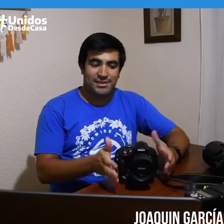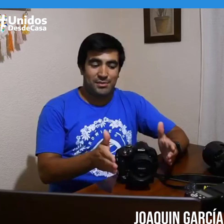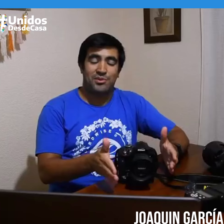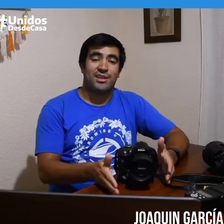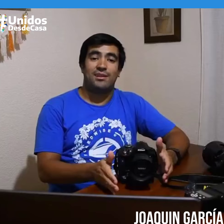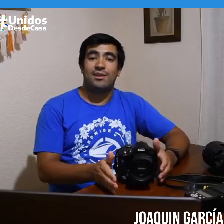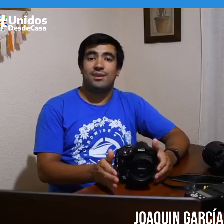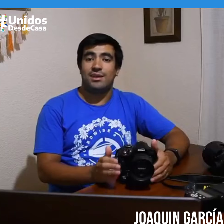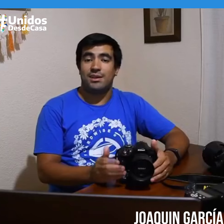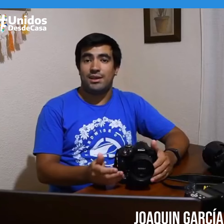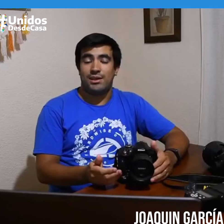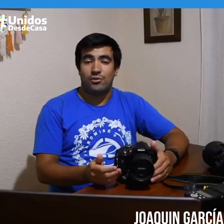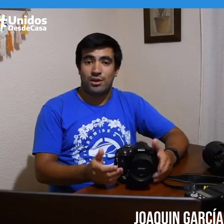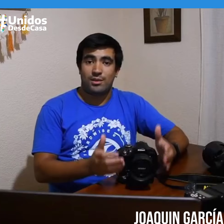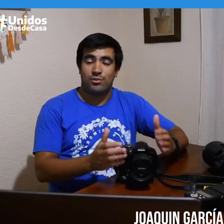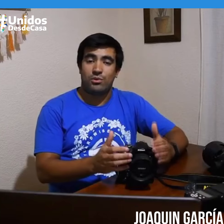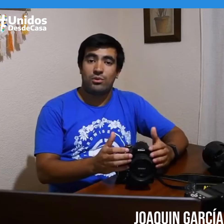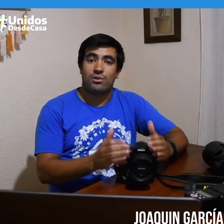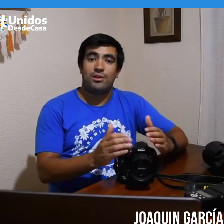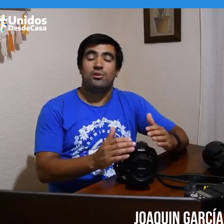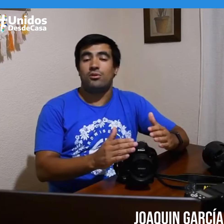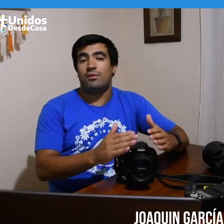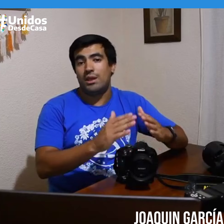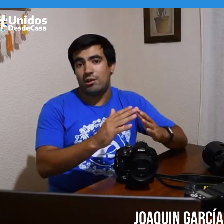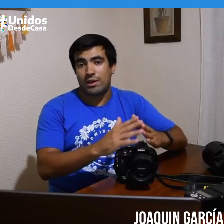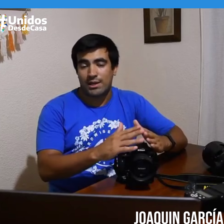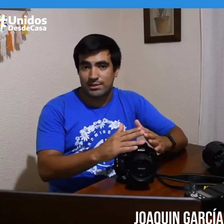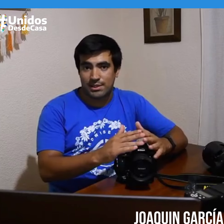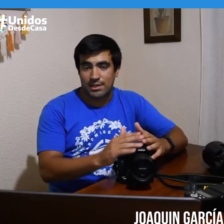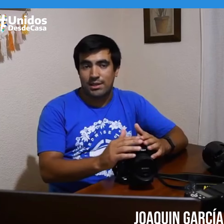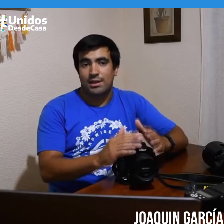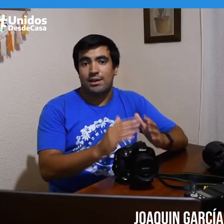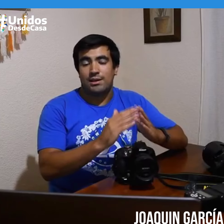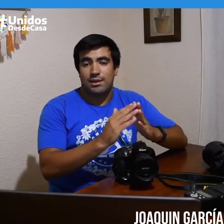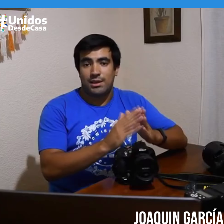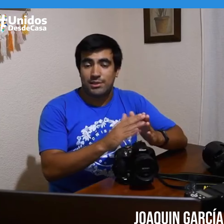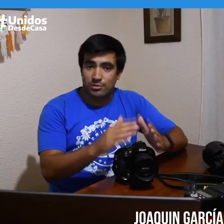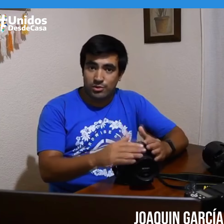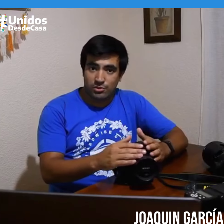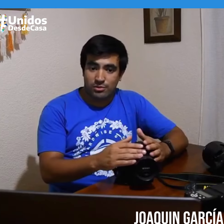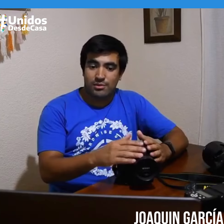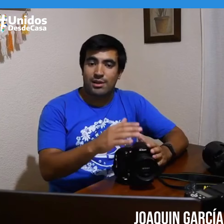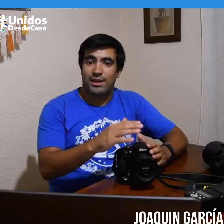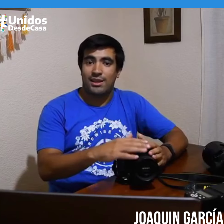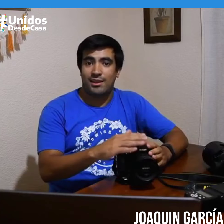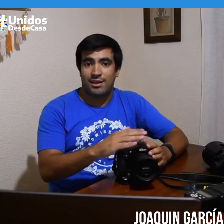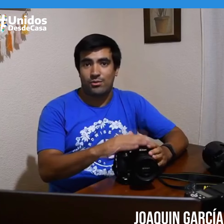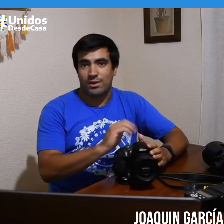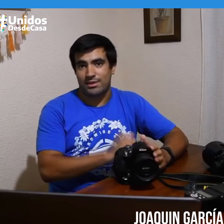importante que nos quedemos todos dentro de nuestra casa así como yo, quédate en tu casa